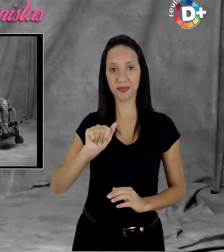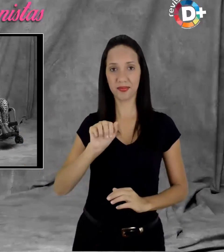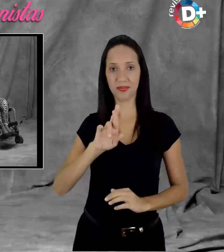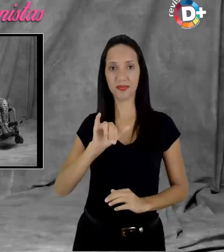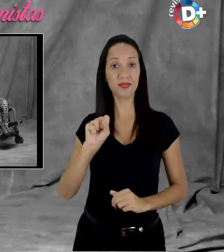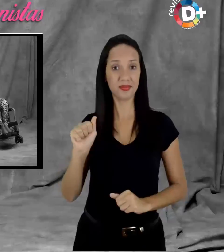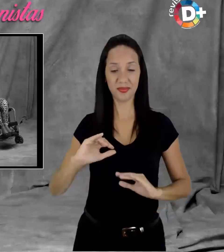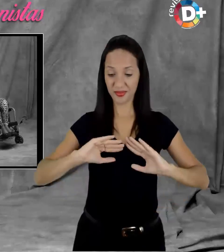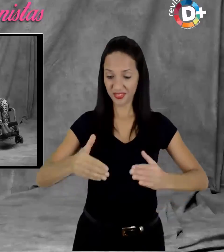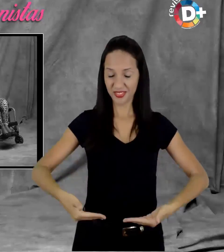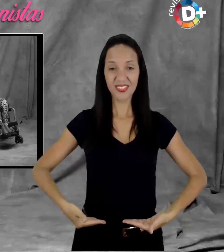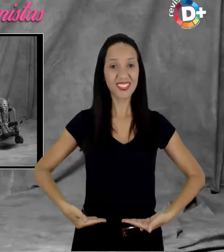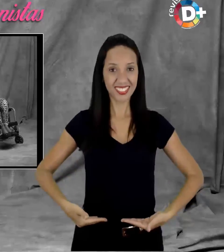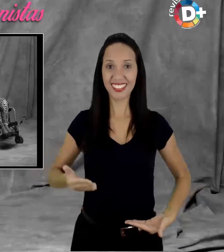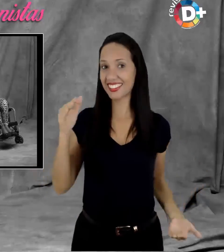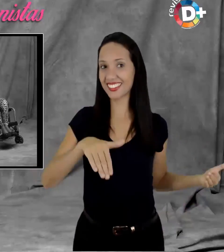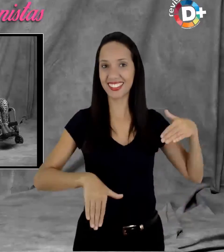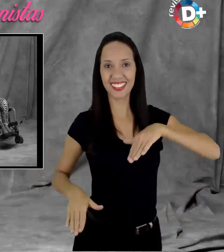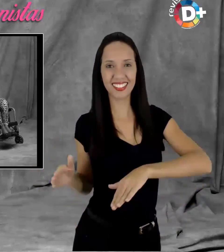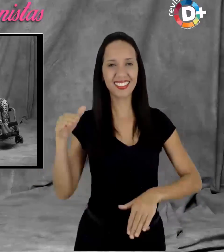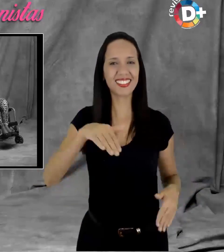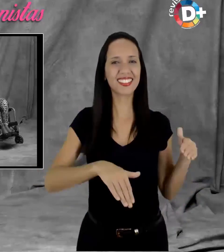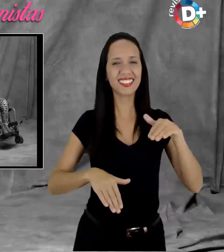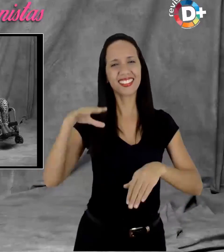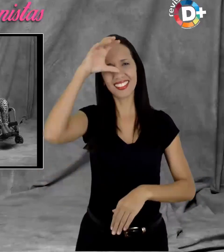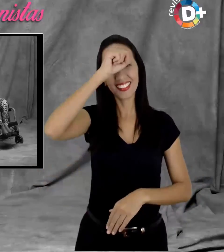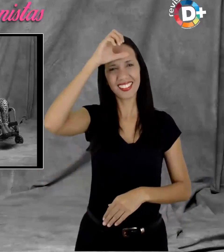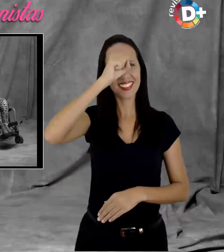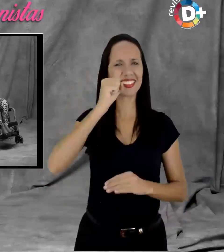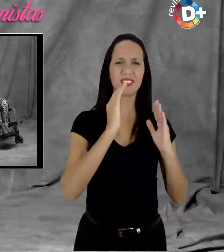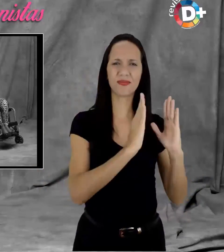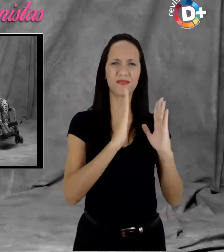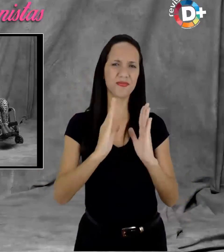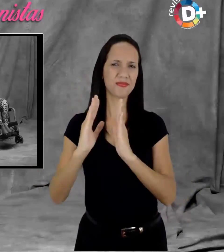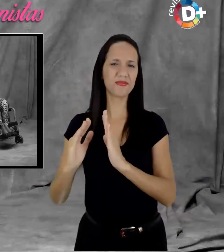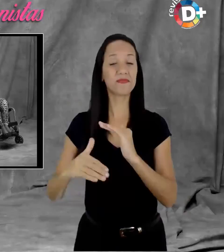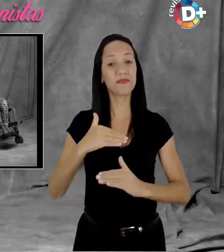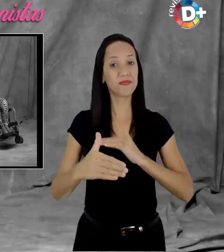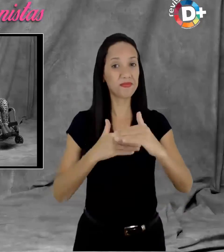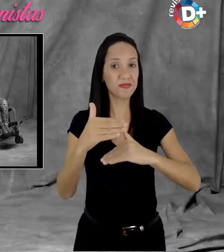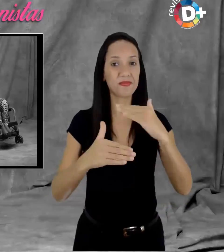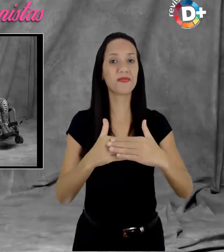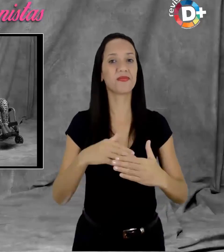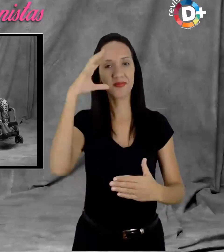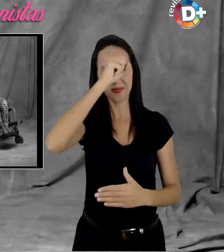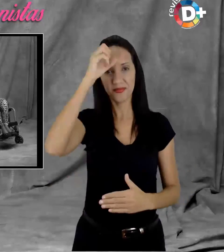Larissa, além de futura mamãe, é nadadora. Aprendeu todas as modalidades em seu processo de